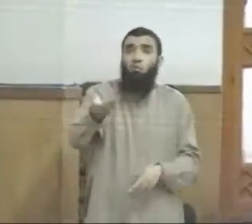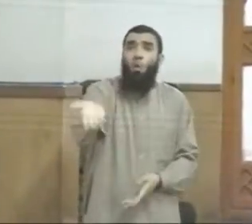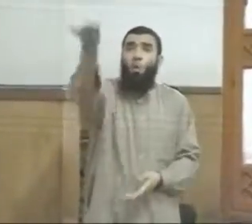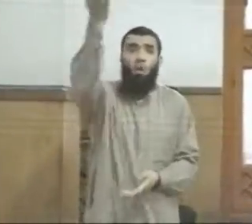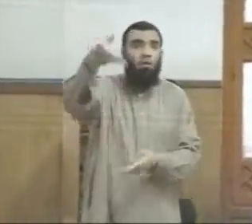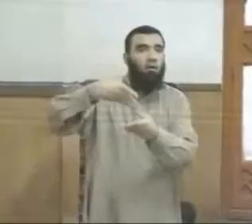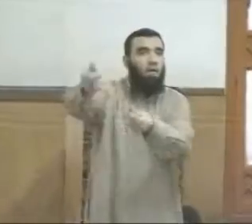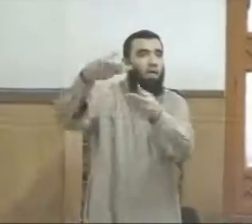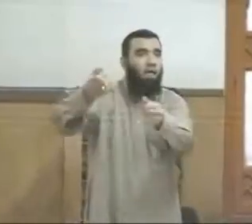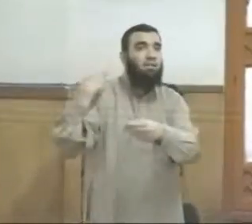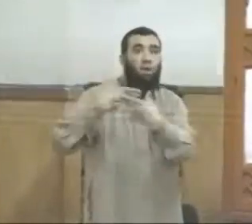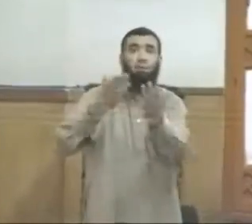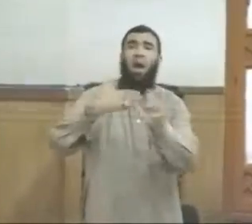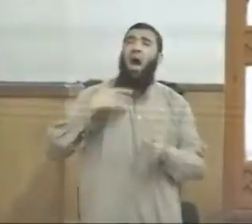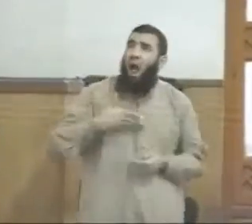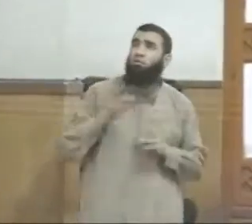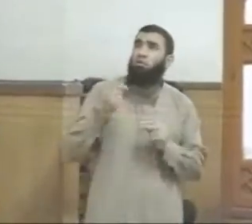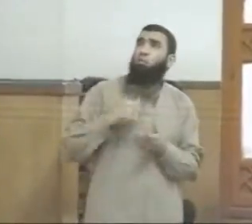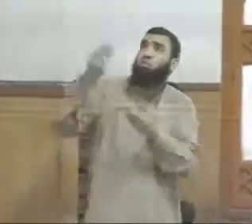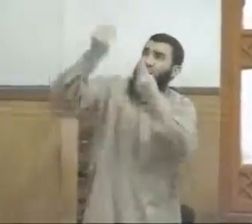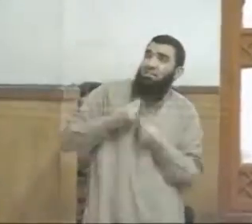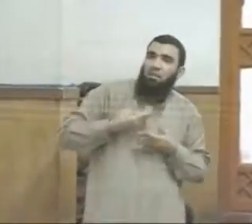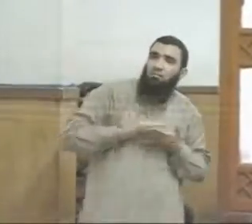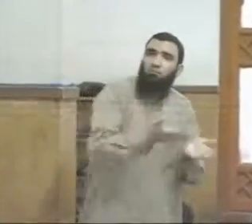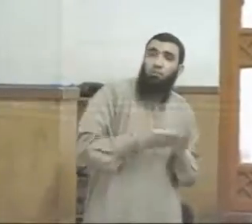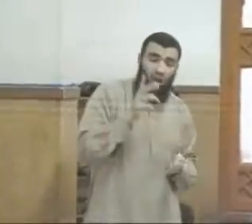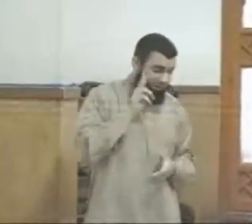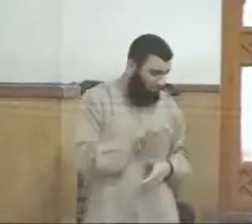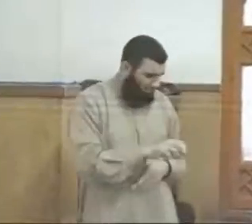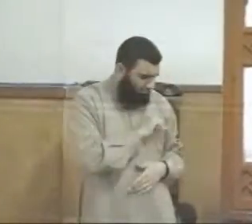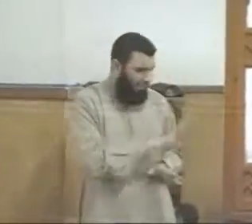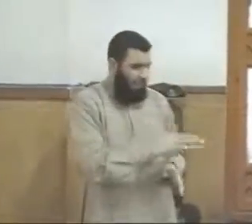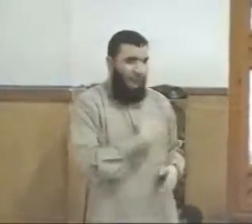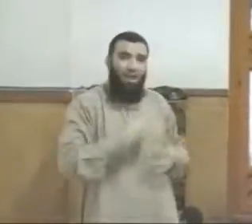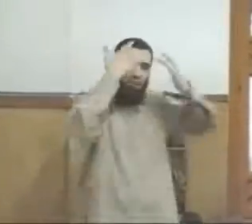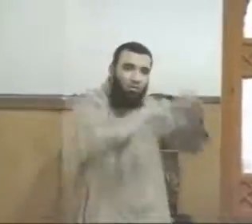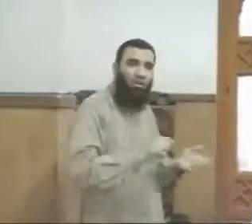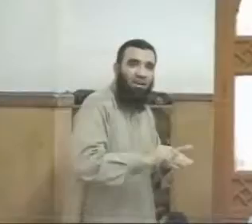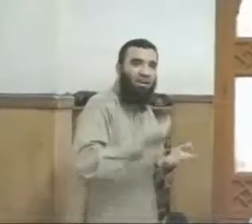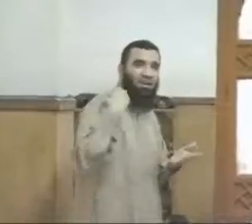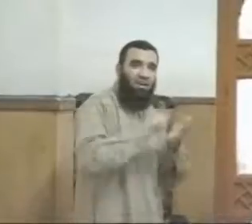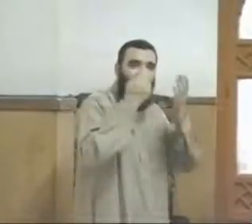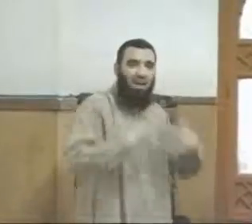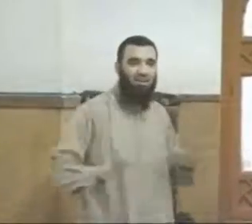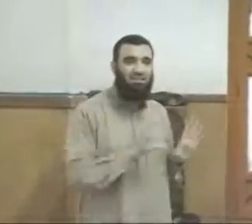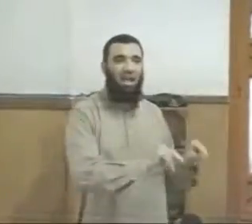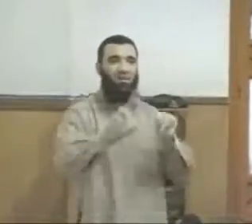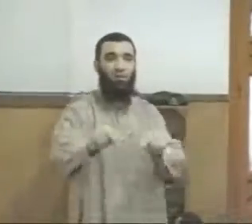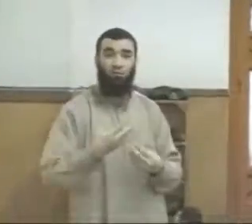باب العطاء لا يغلق ولا يحرم منه مخلص أبدا، فمن فعل